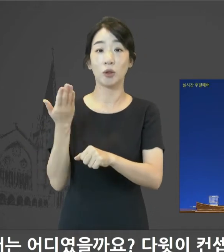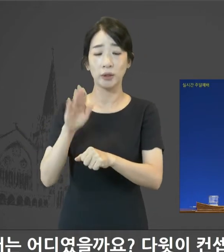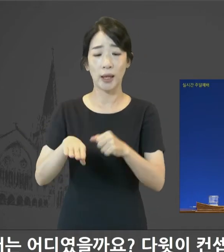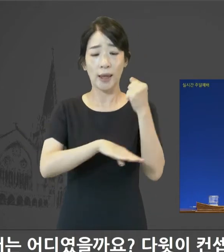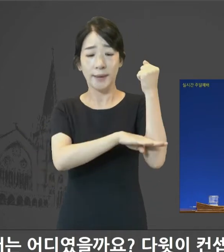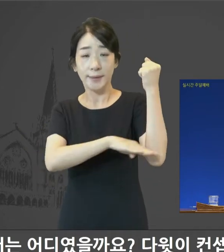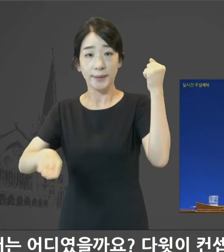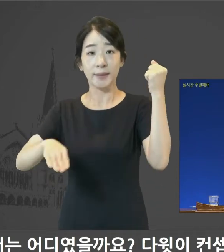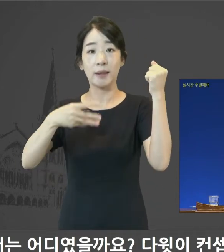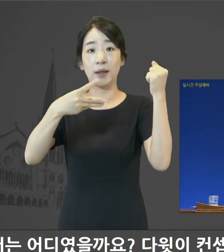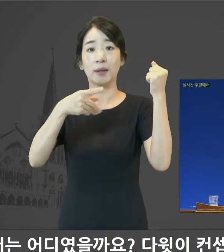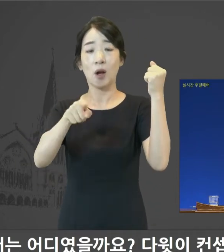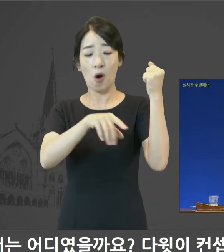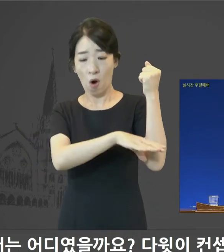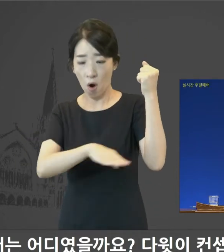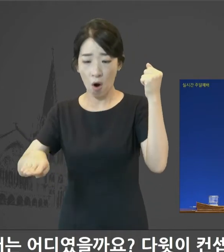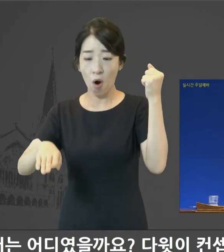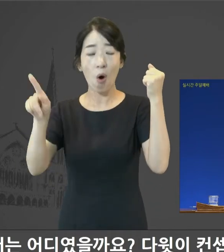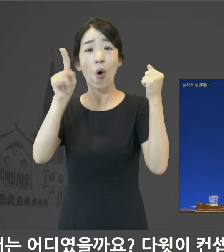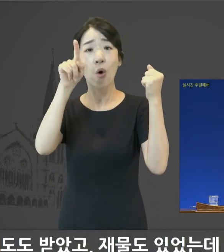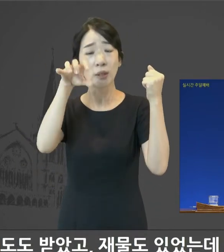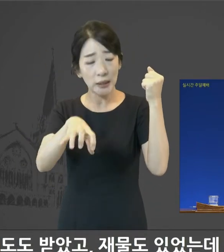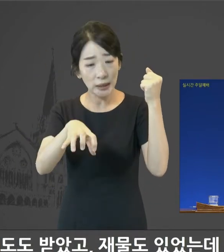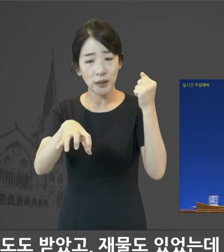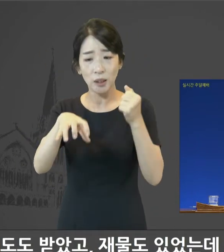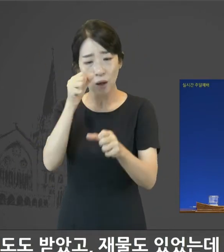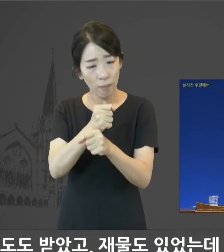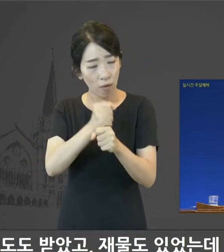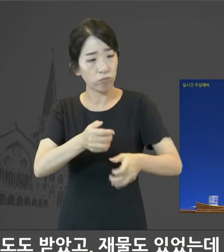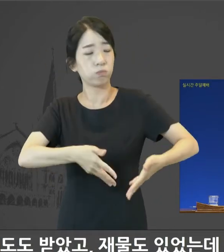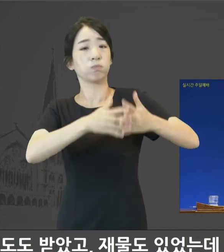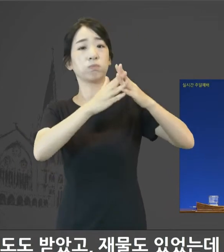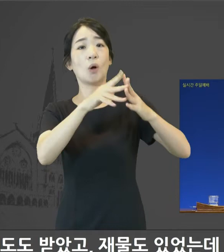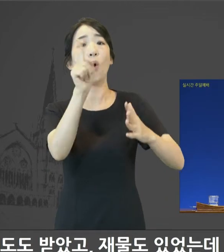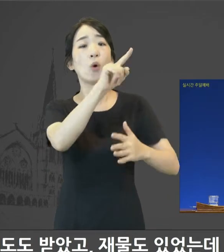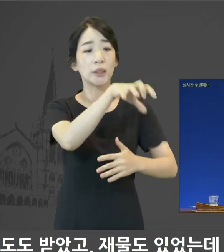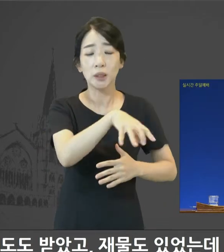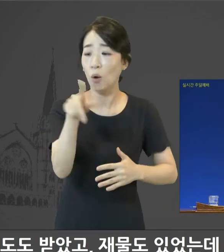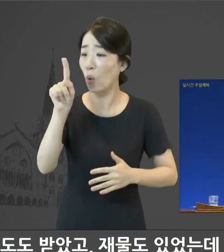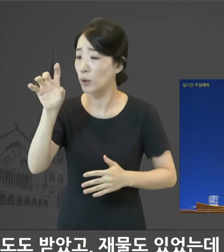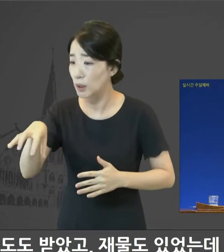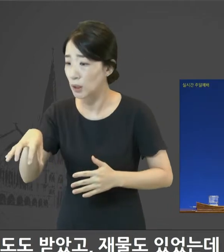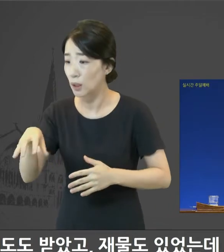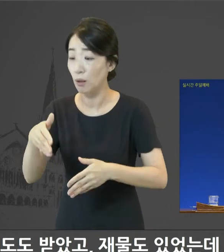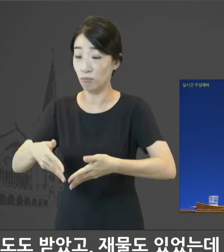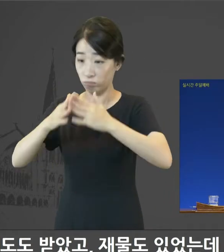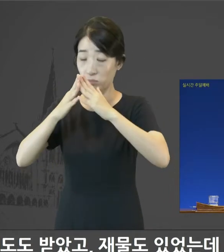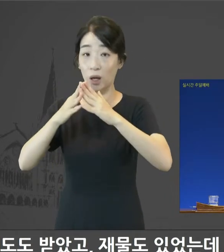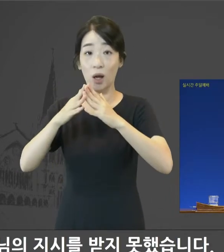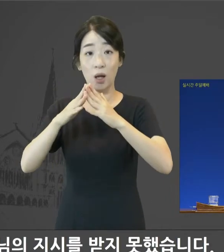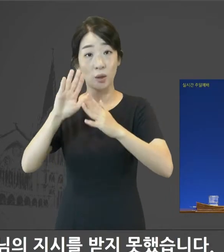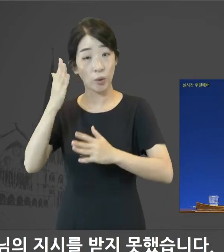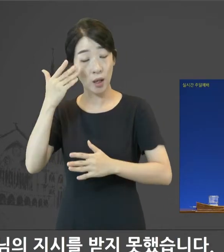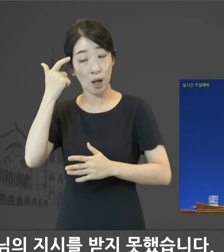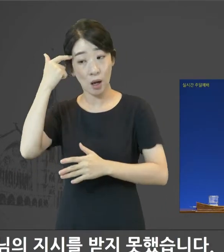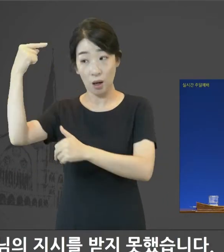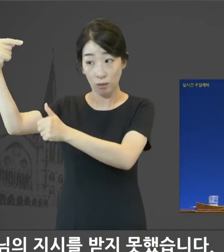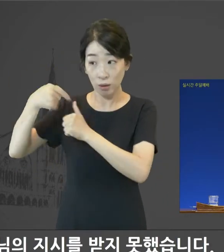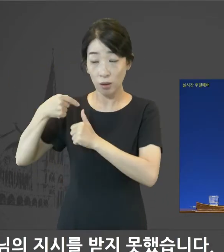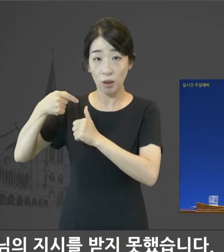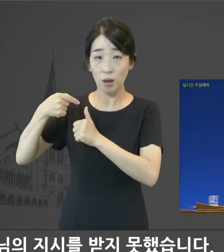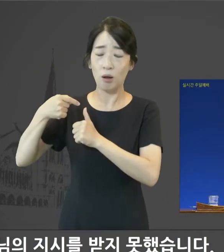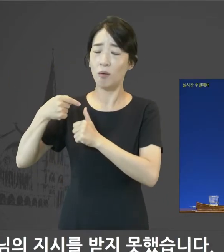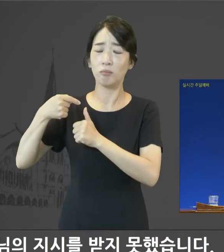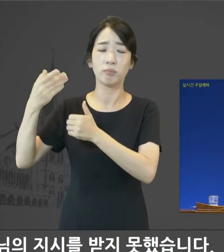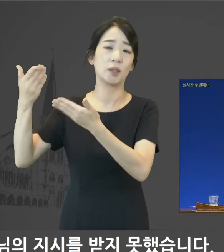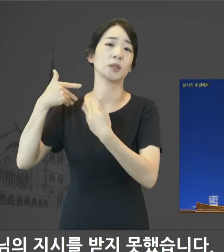터에 대한 하나님의 지시를 못 받았습니다. 물론 제일 좋은 땅을 당시에 우리로 말하면 풍수지리 하는 사람들